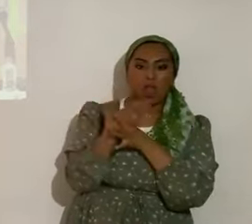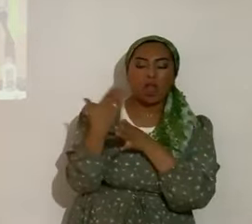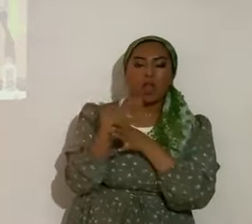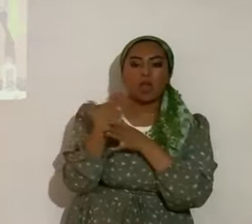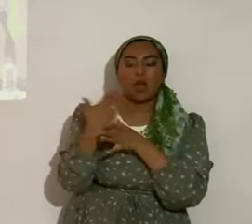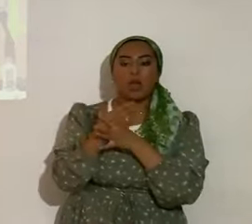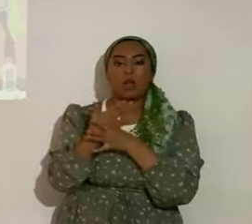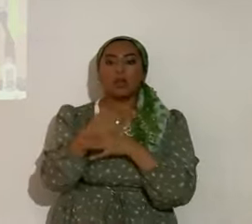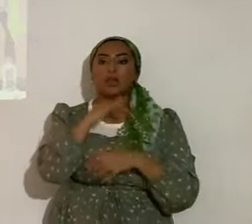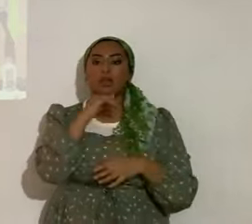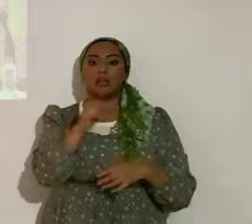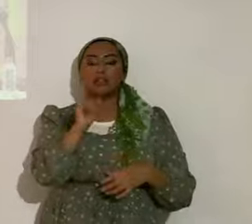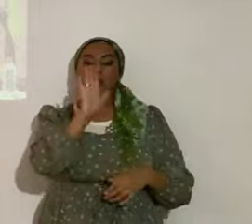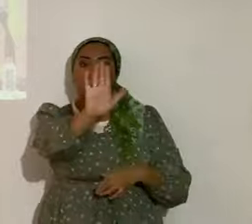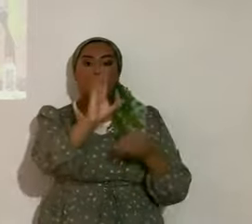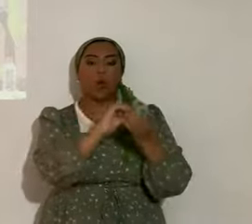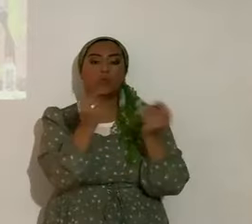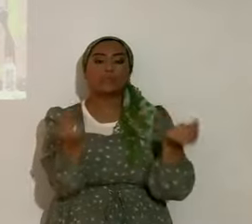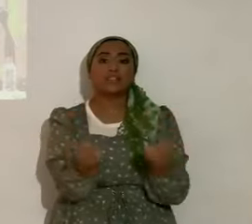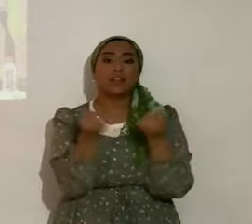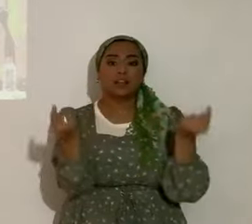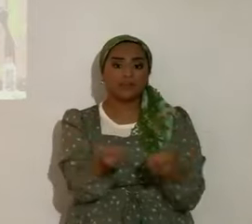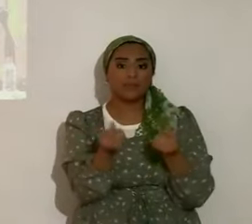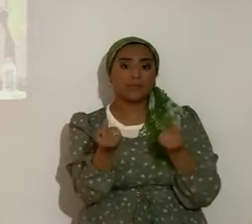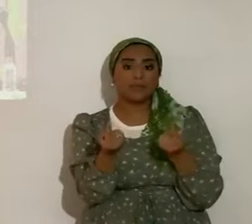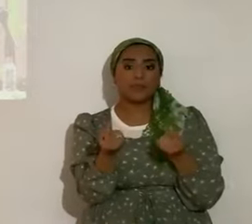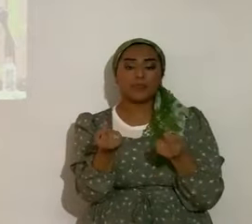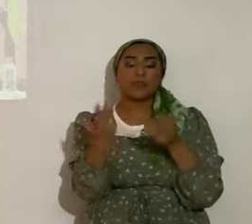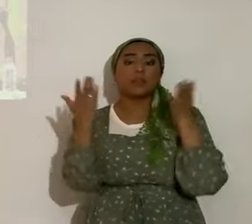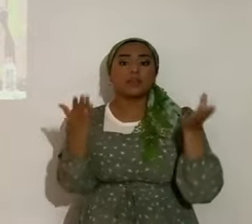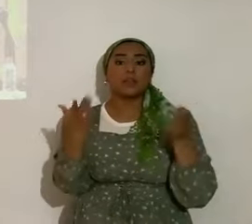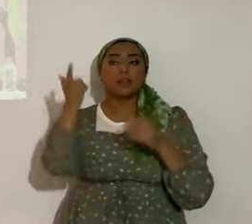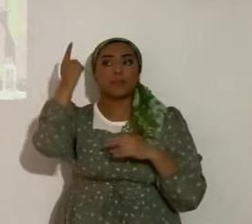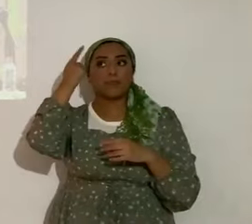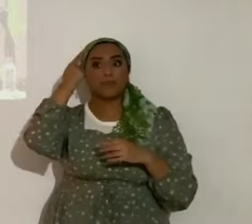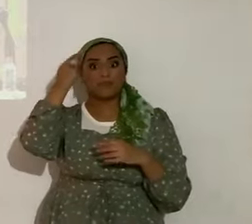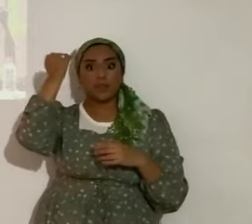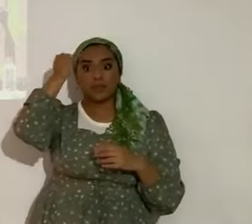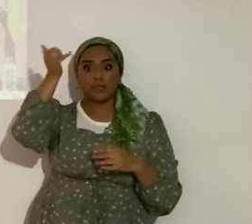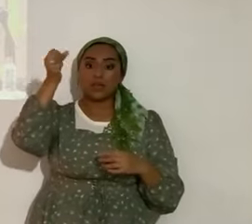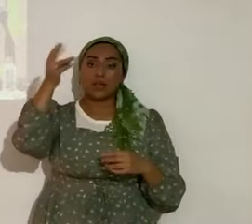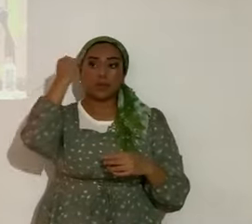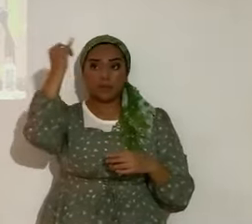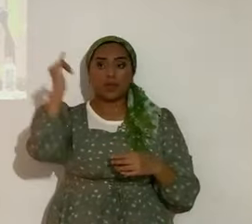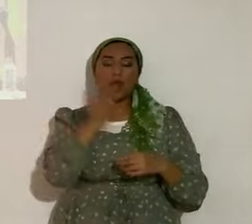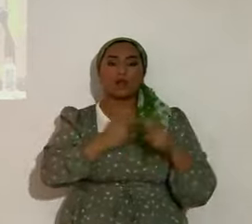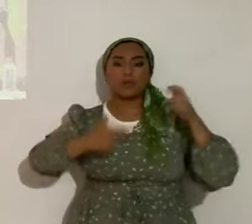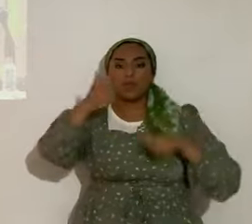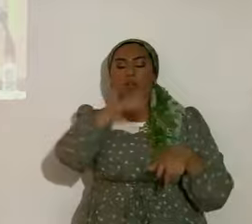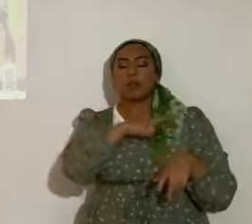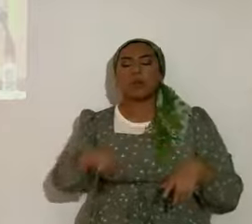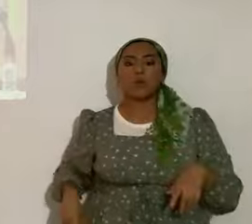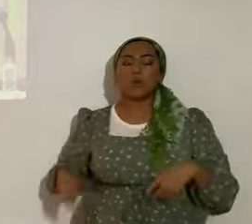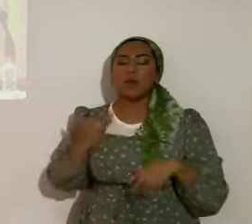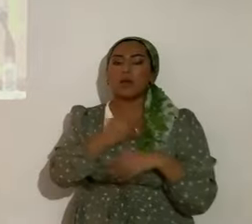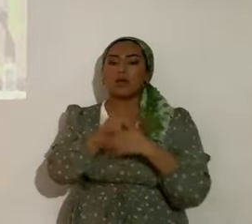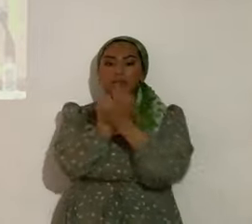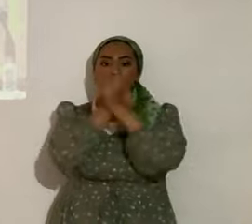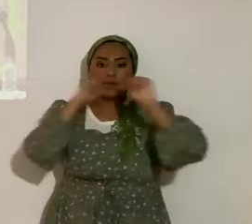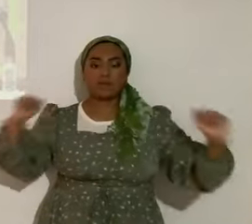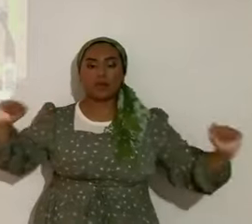directamente, etcétera, etcétera, es tu pecado. Entonces, la idea de Yahshua, nuestro gran Adón, nuestro gran Señor, nuestro